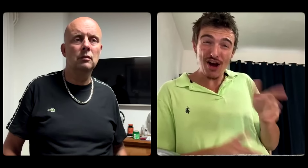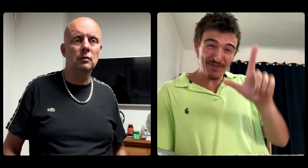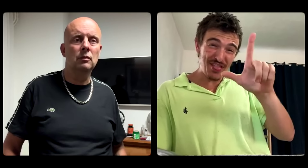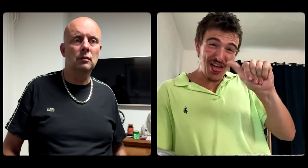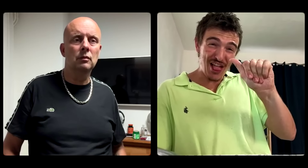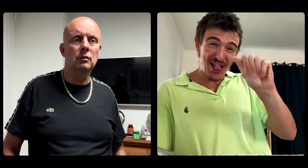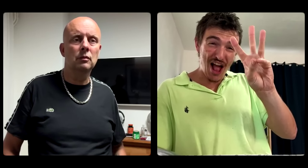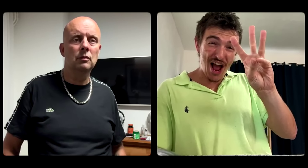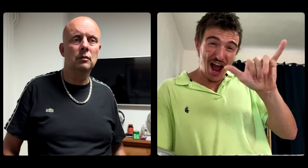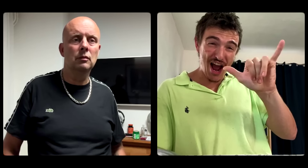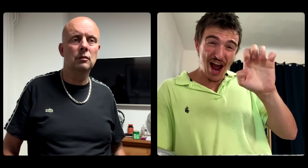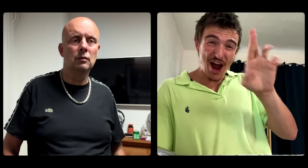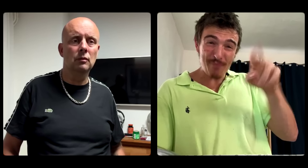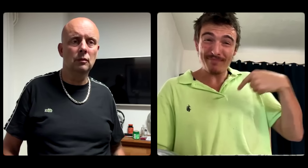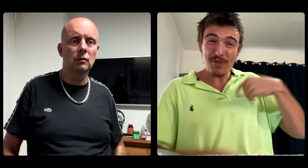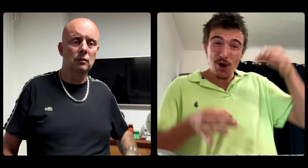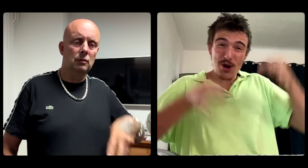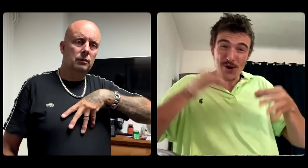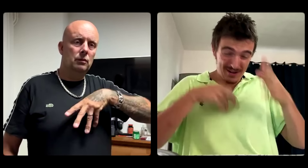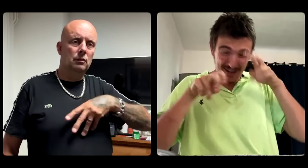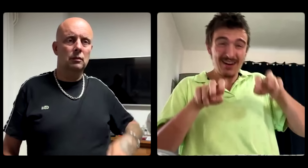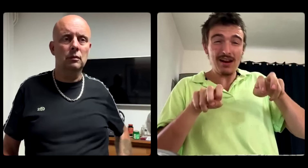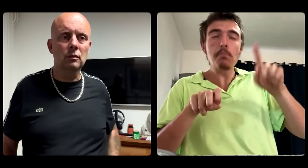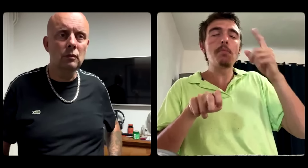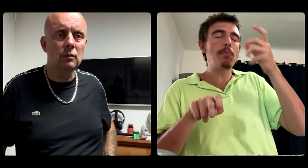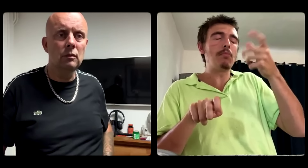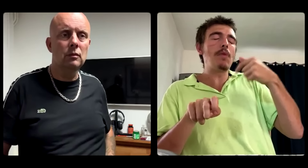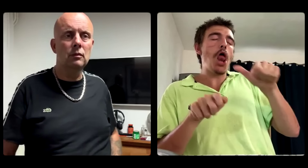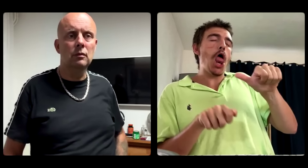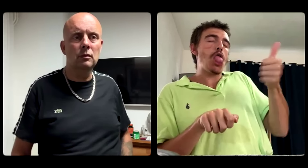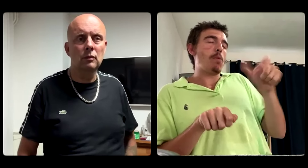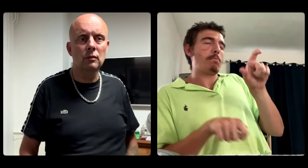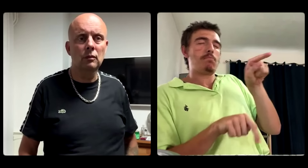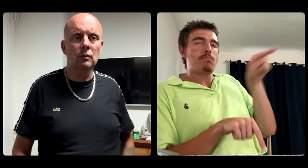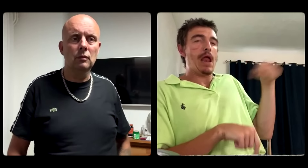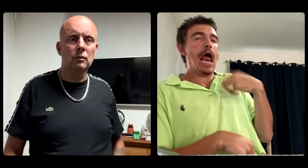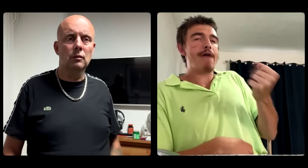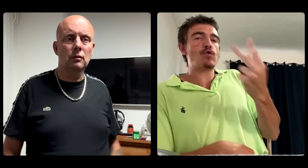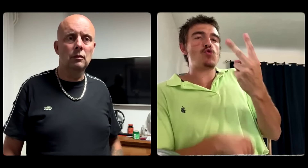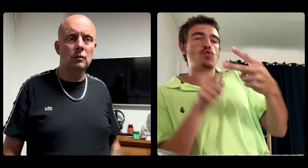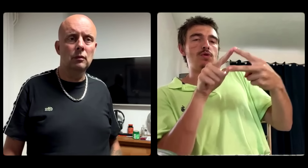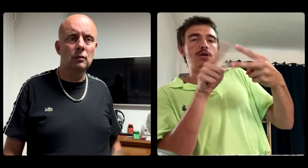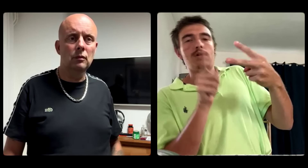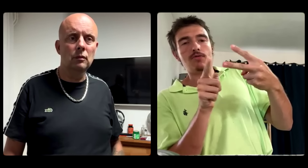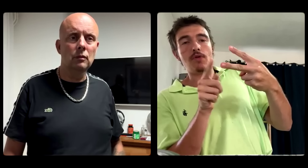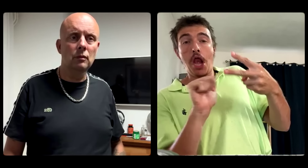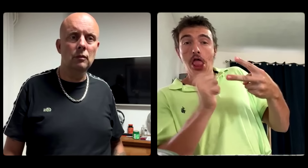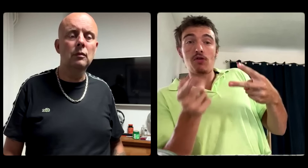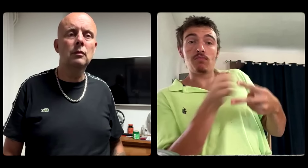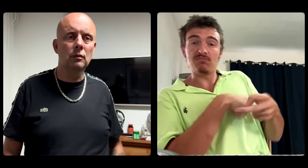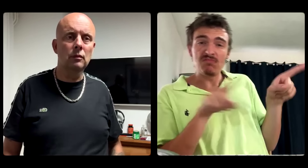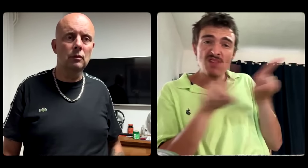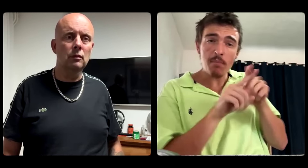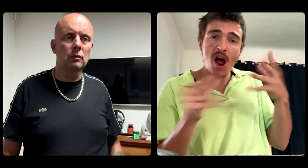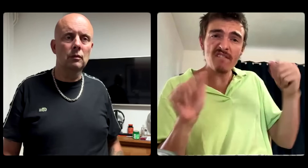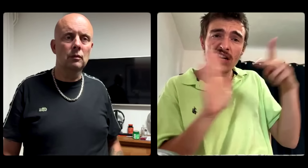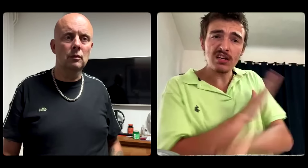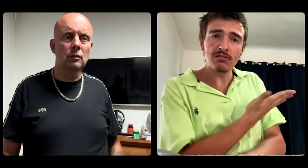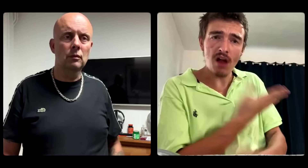Biggie gerookt en ga daar naar jongen. Oh nee, het ging sowieso zo'n jointje klappen op de voor of de